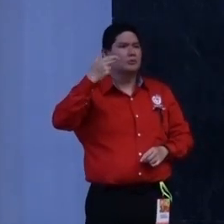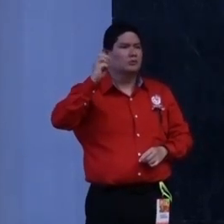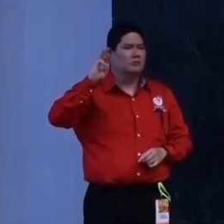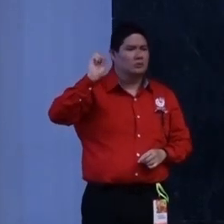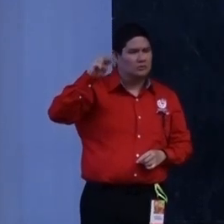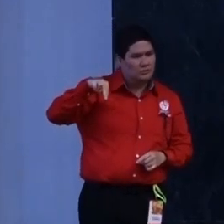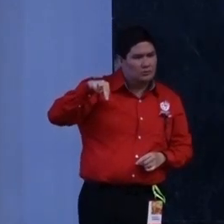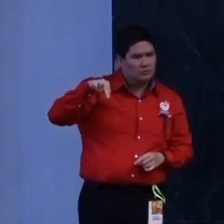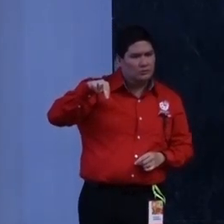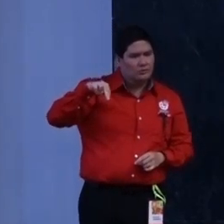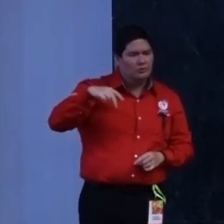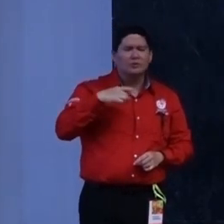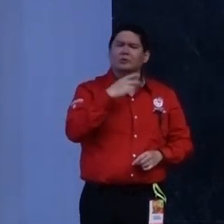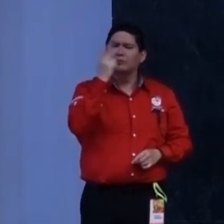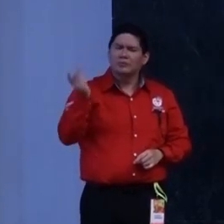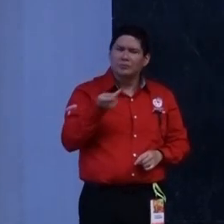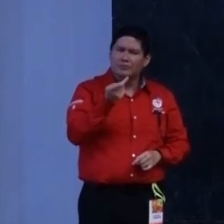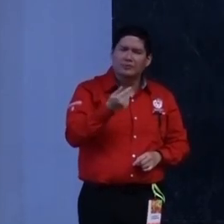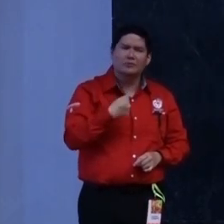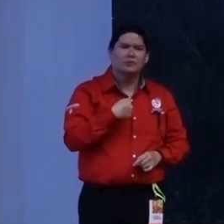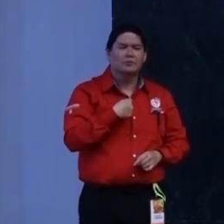Me pregunté yo.